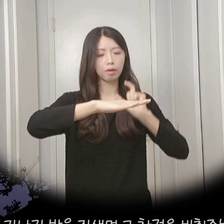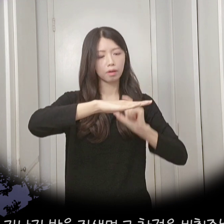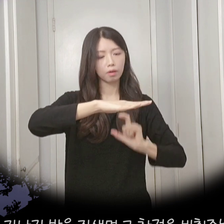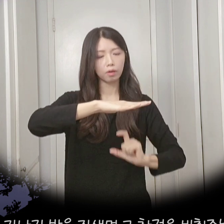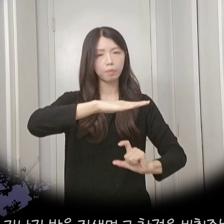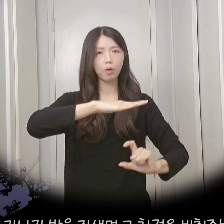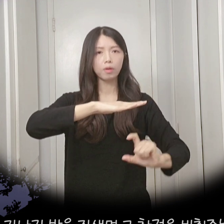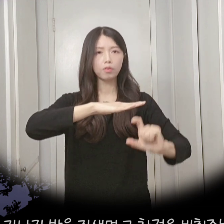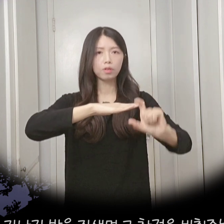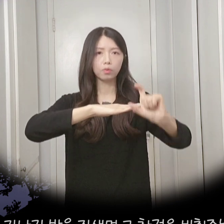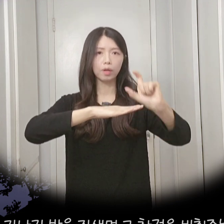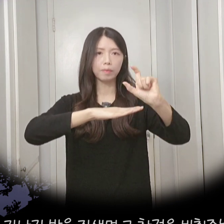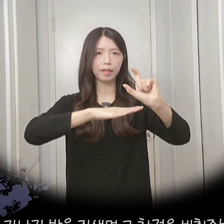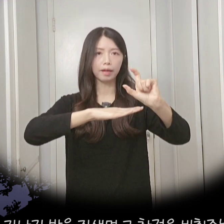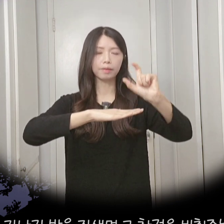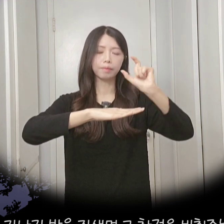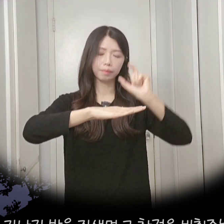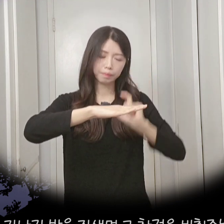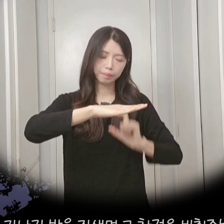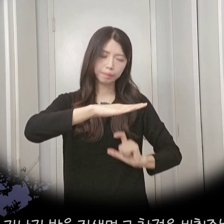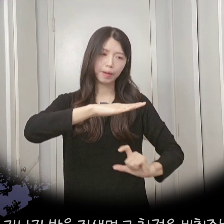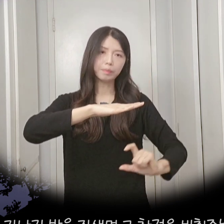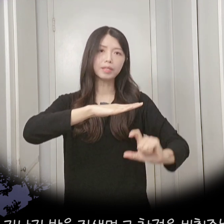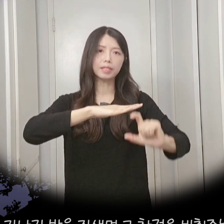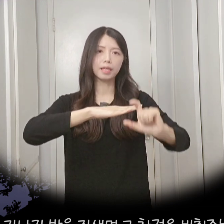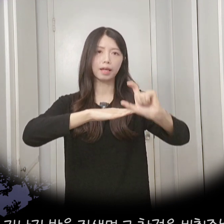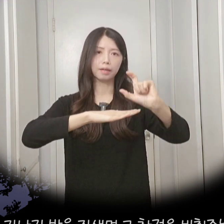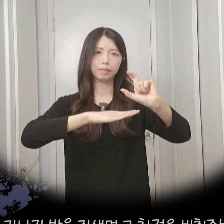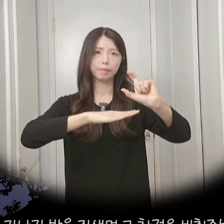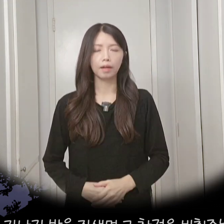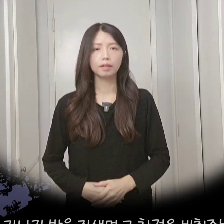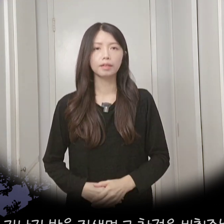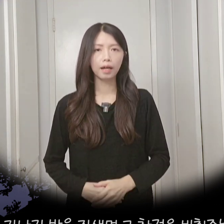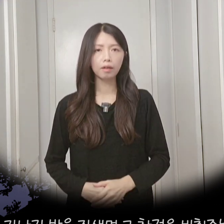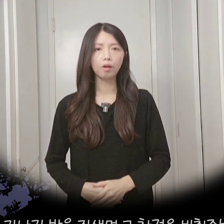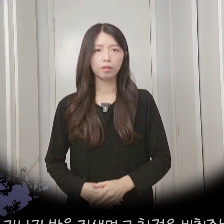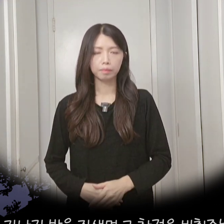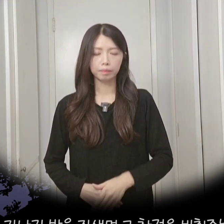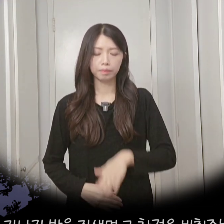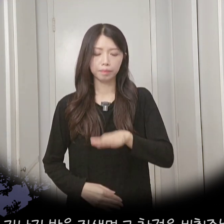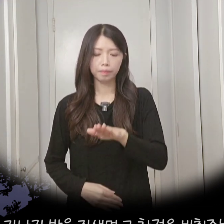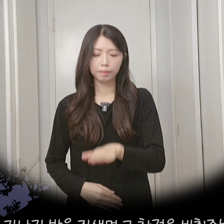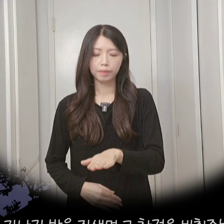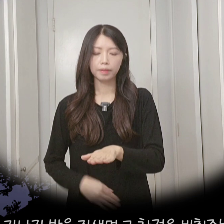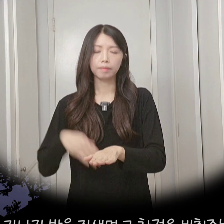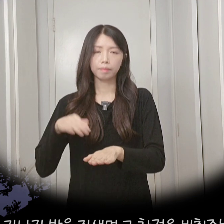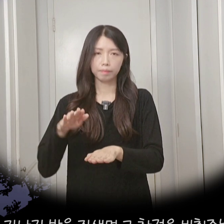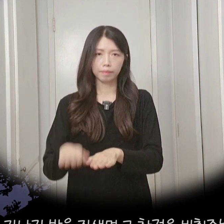벌려서 이렇게 표현해 주셔도 됩니다. 밤을 지새다. 그 한 걸음.